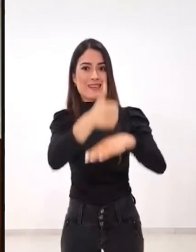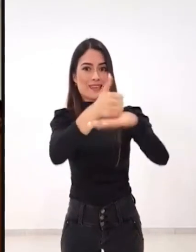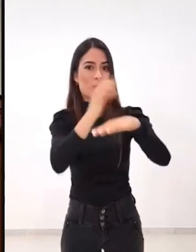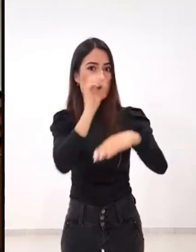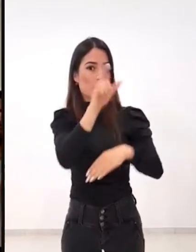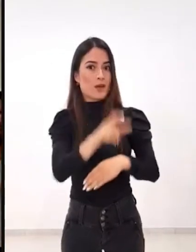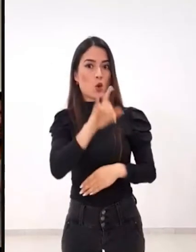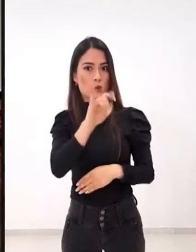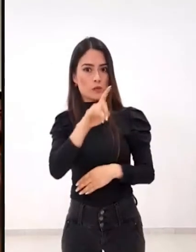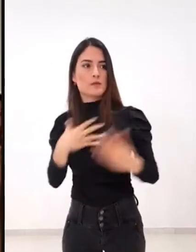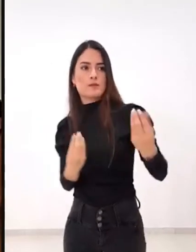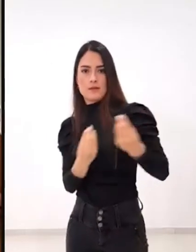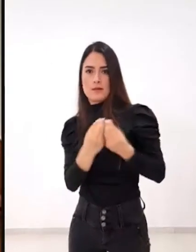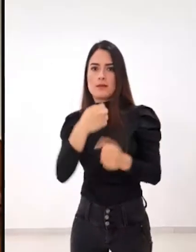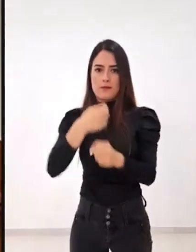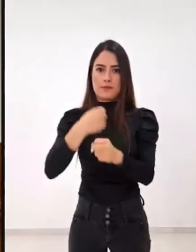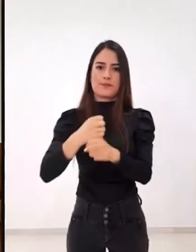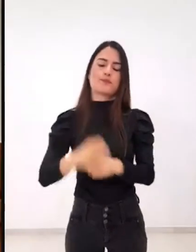entonces